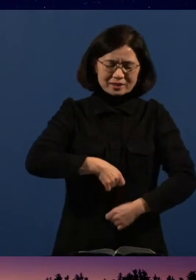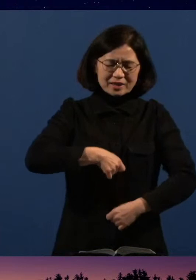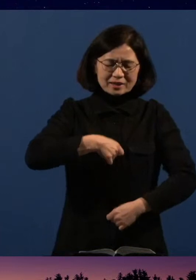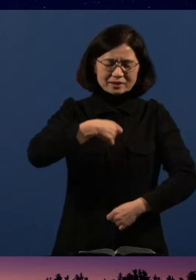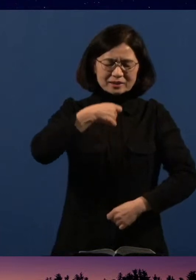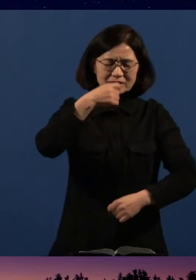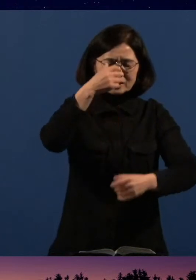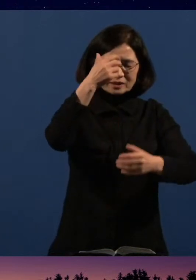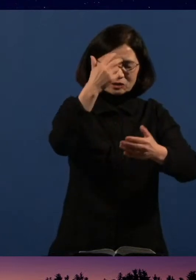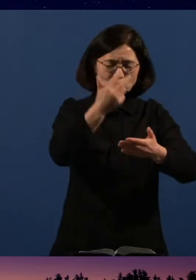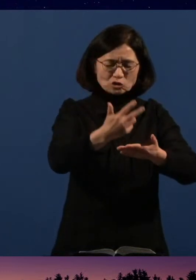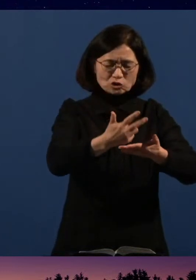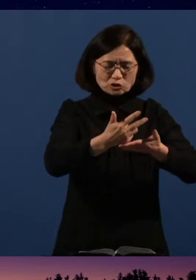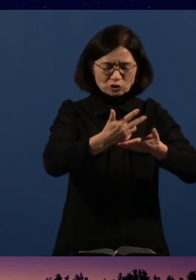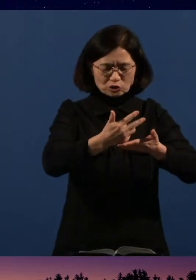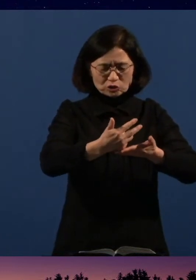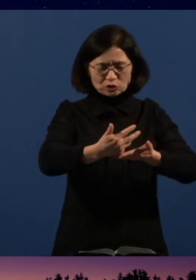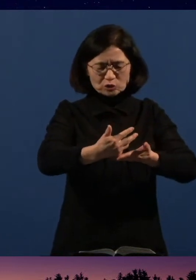신실하신